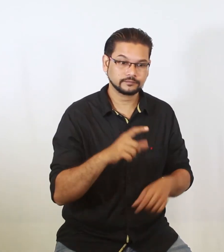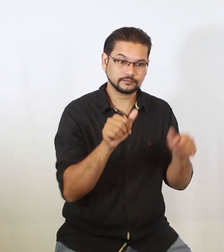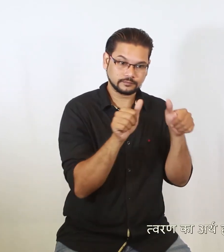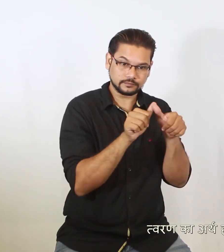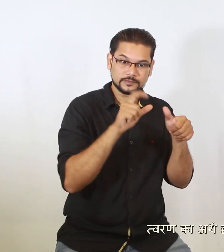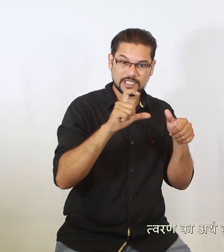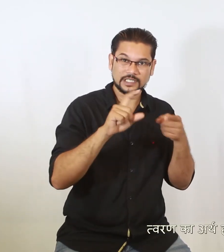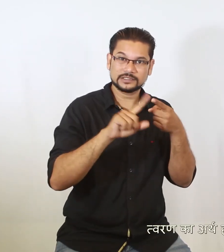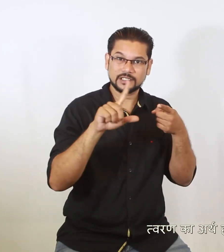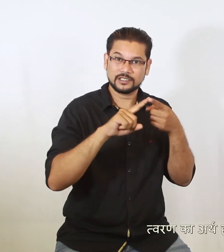त्वरान का अर्थ होता है